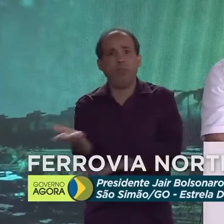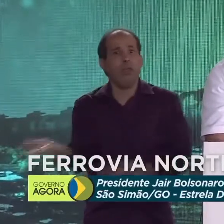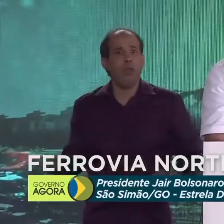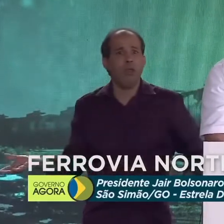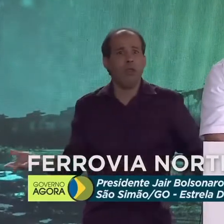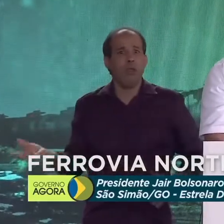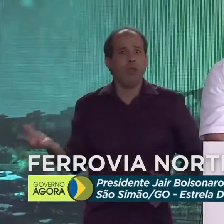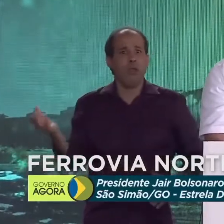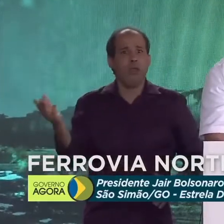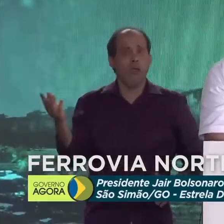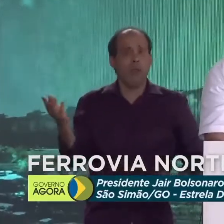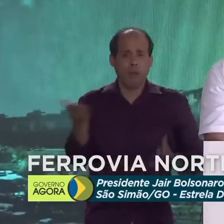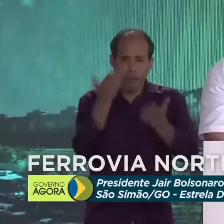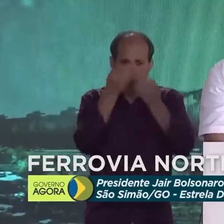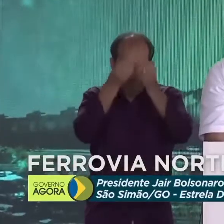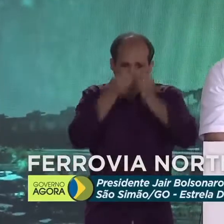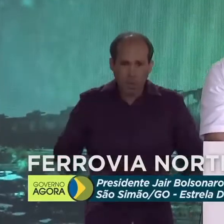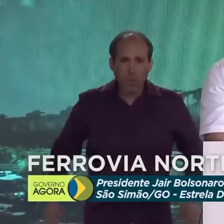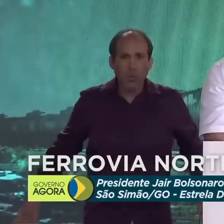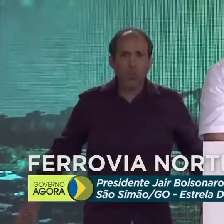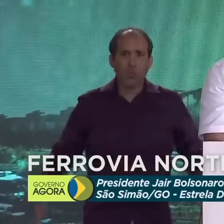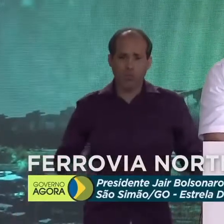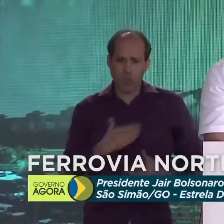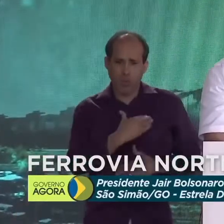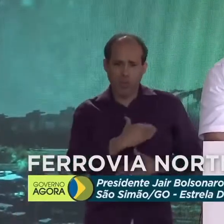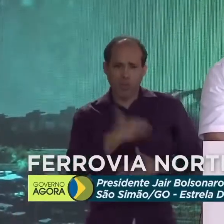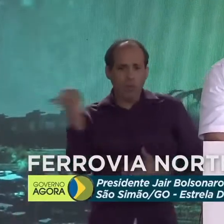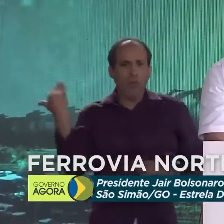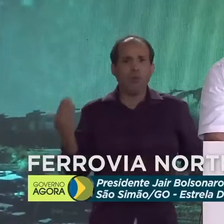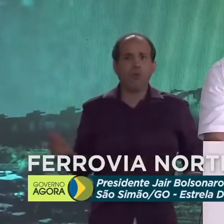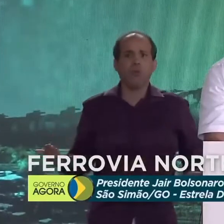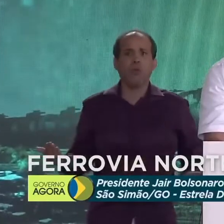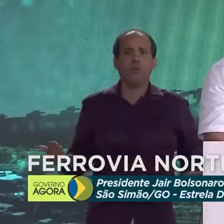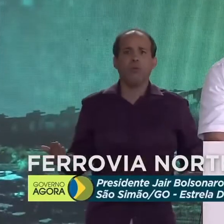ao fracasso, à morte,